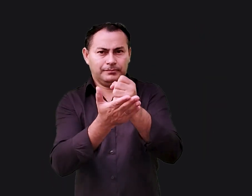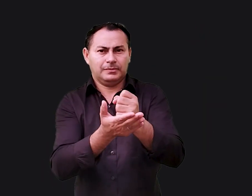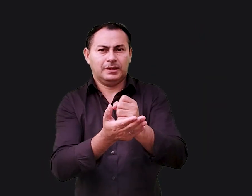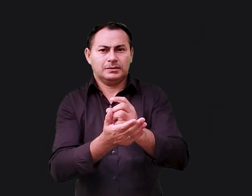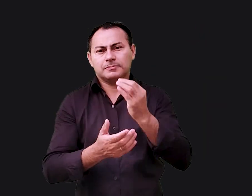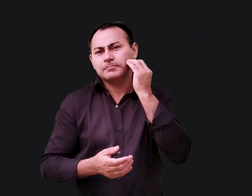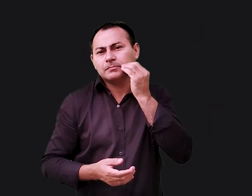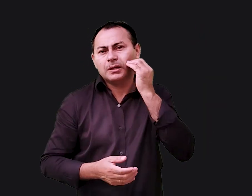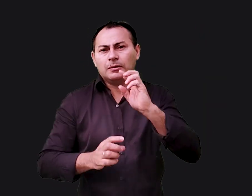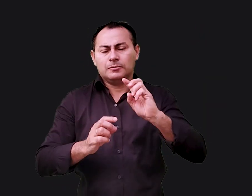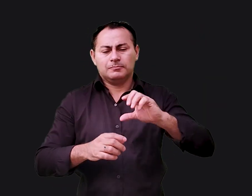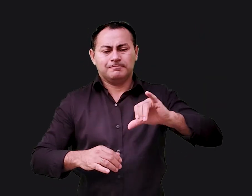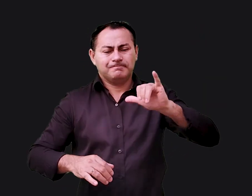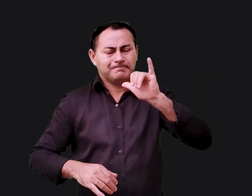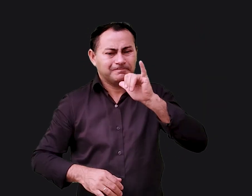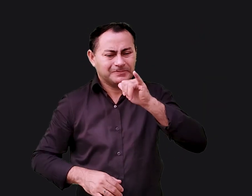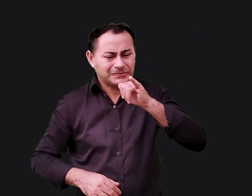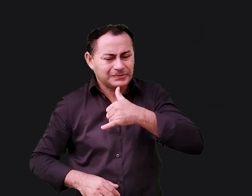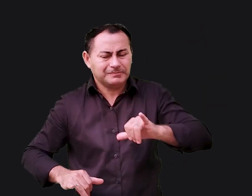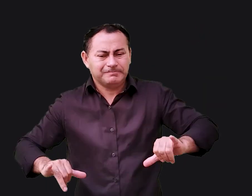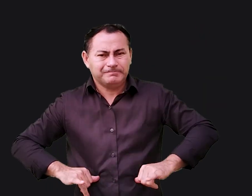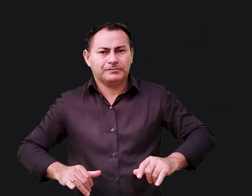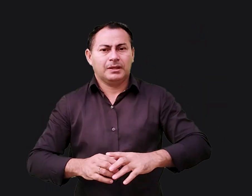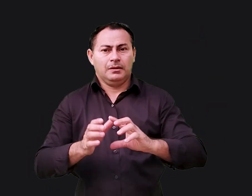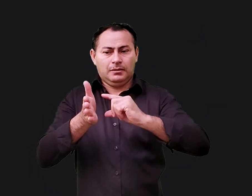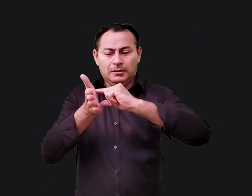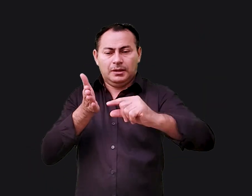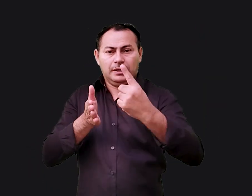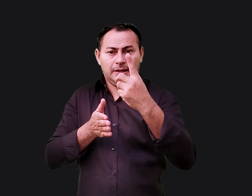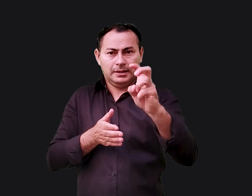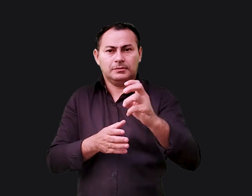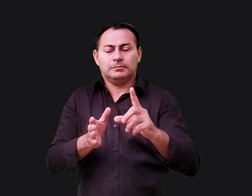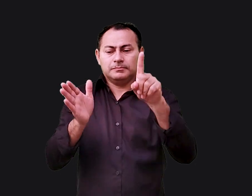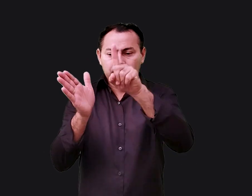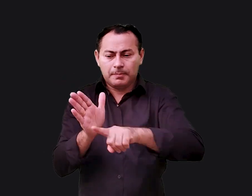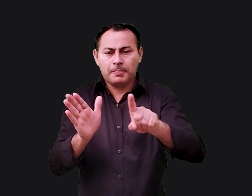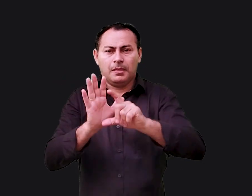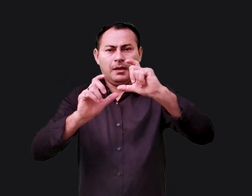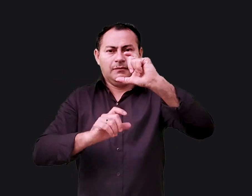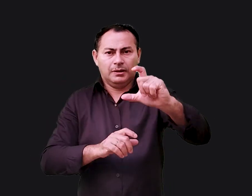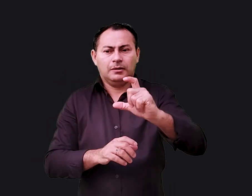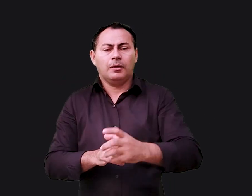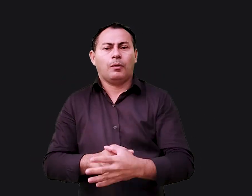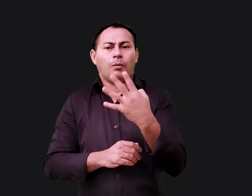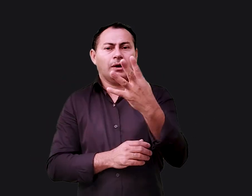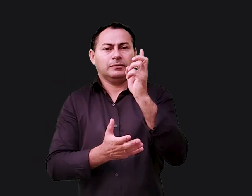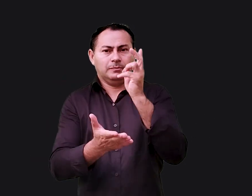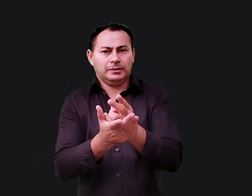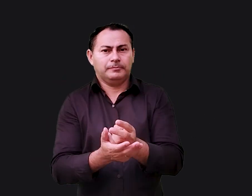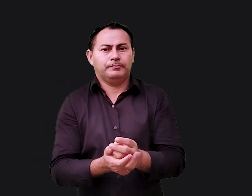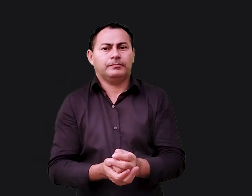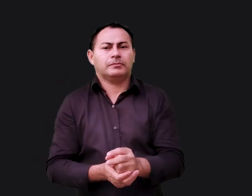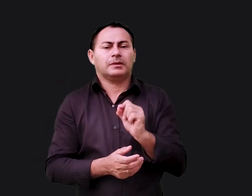resgata dessa experiência humilhante o Versículo 15 é a repetição do refrão repetido quatro vezes